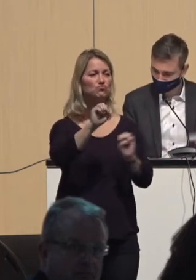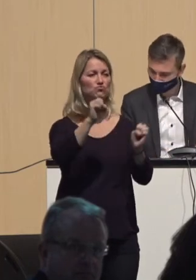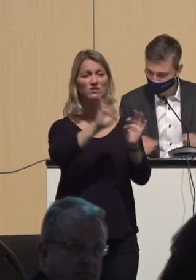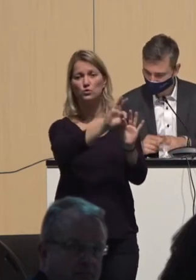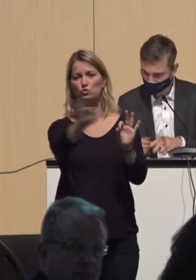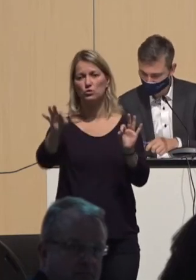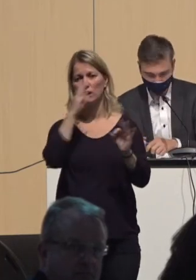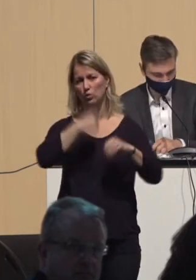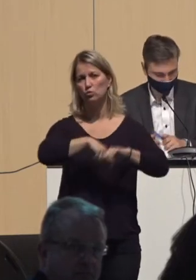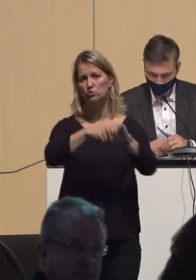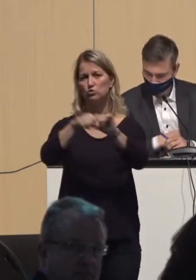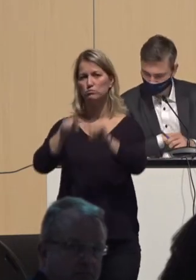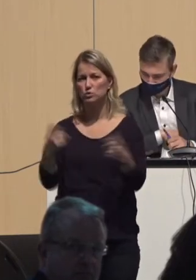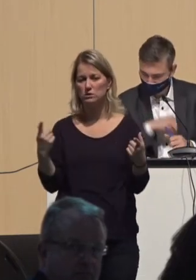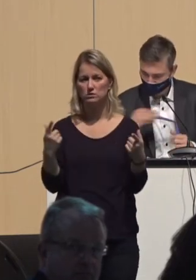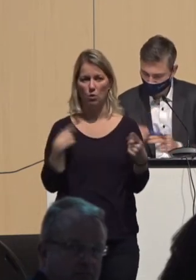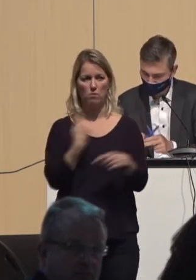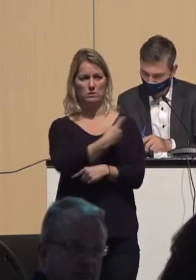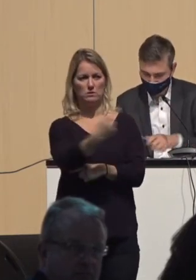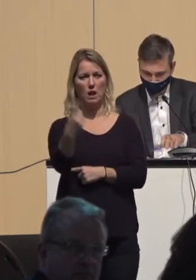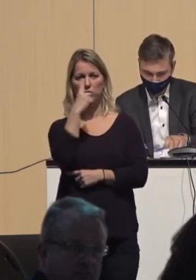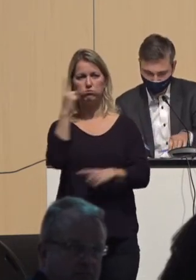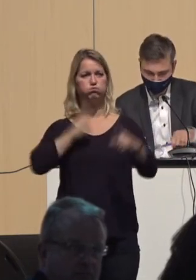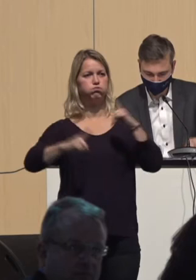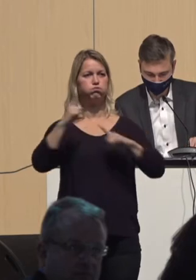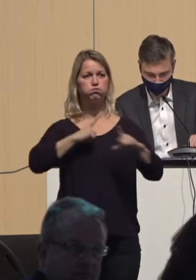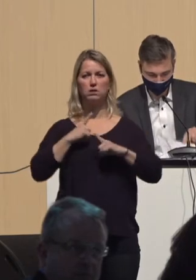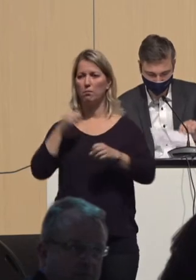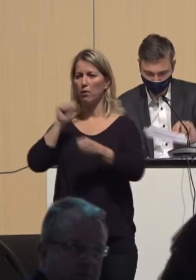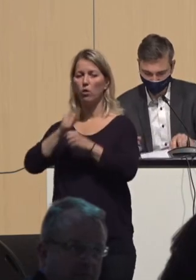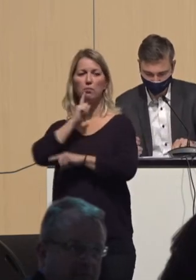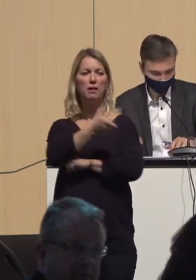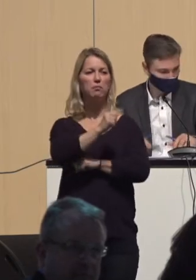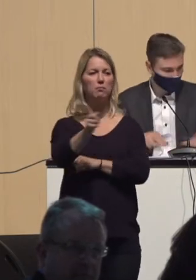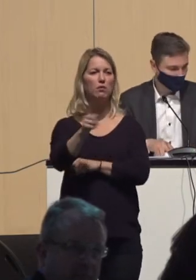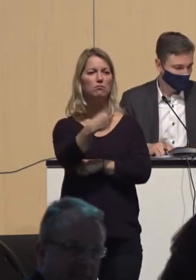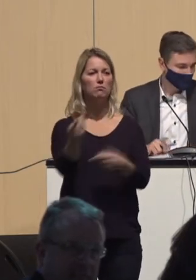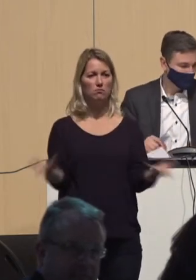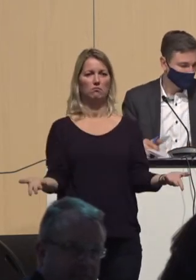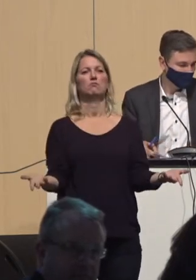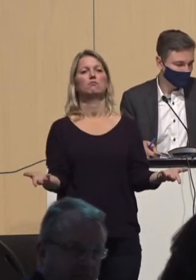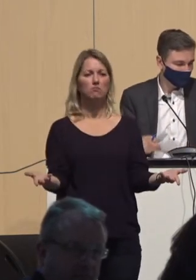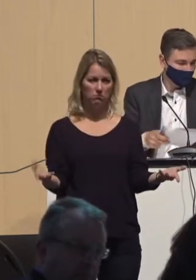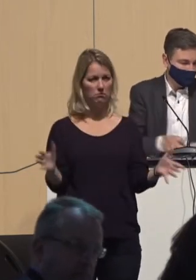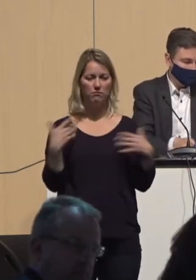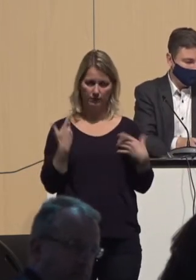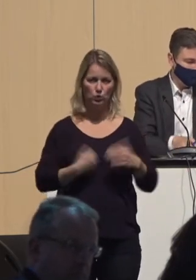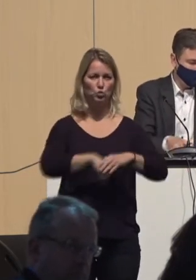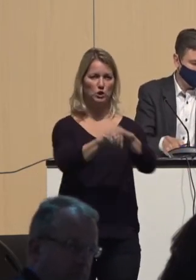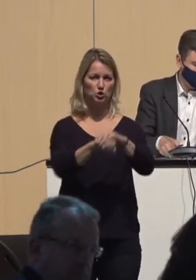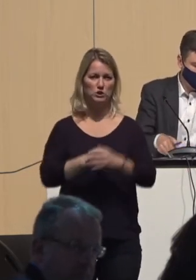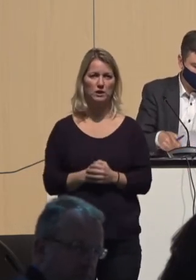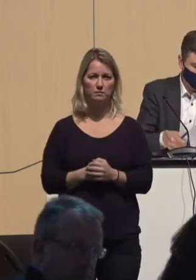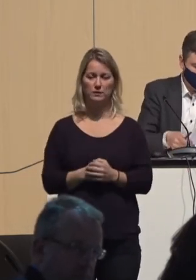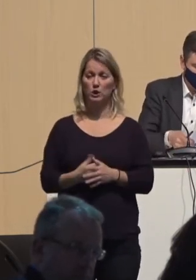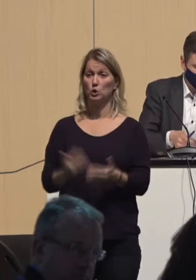muss, wenn sie unverschuldet durch behördliche Auflagen ihrer Tätigkeit nicht nachkommen dürfen. Und jetzt